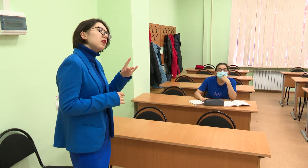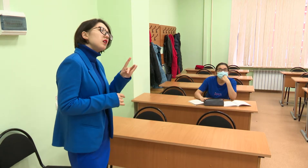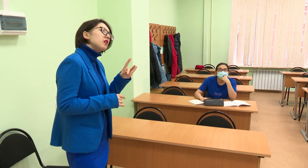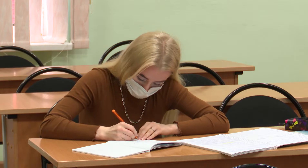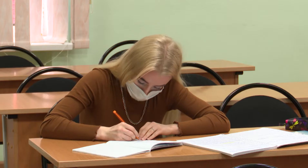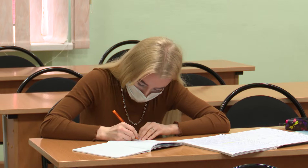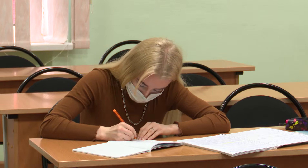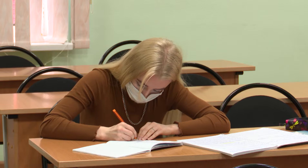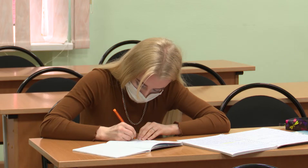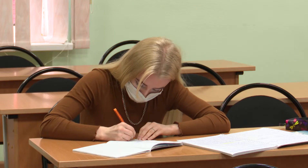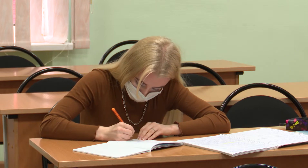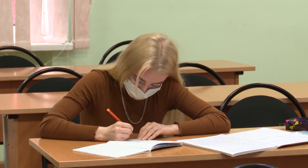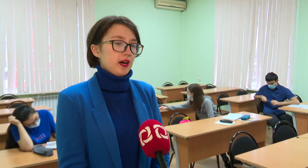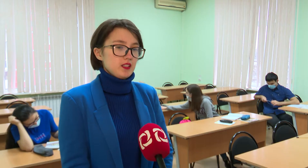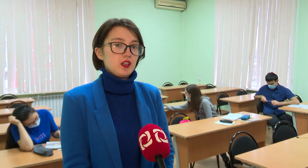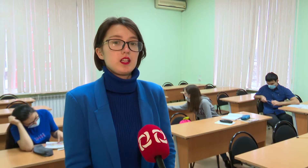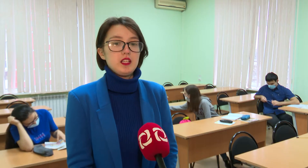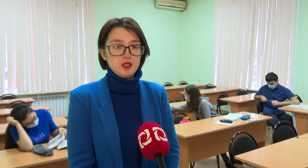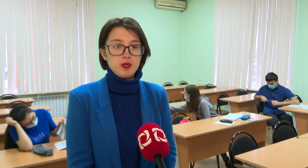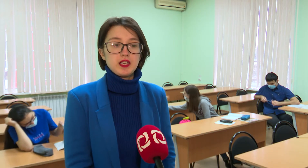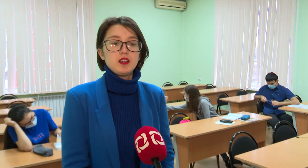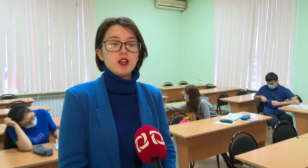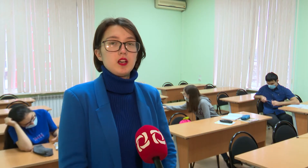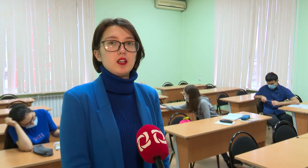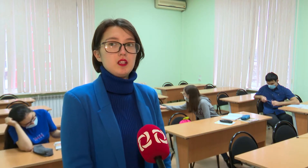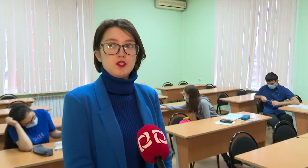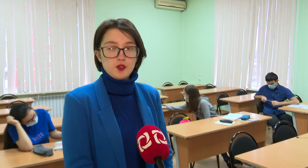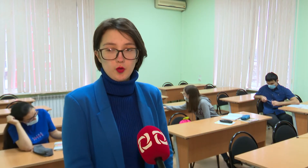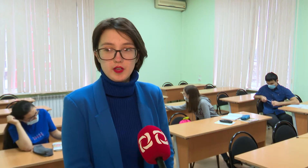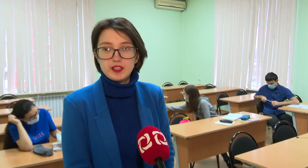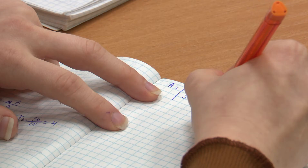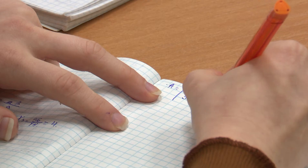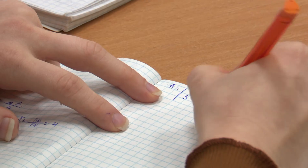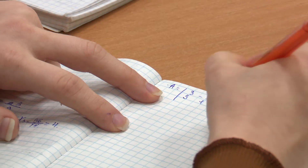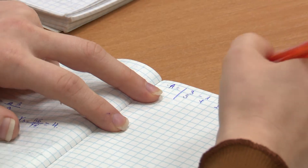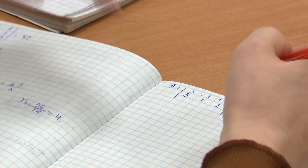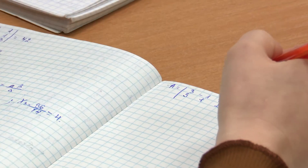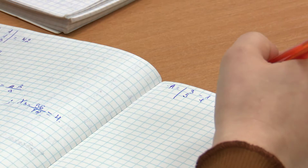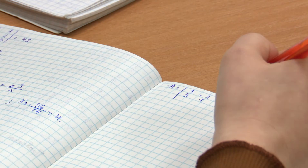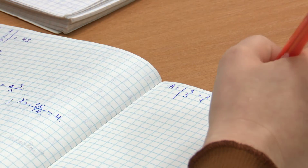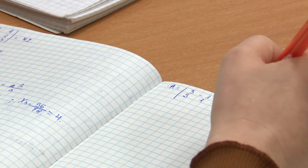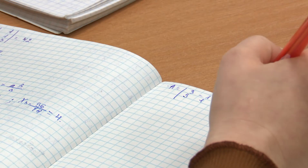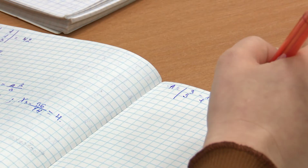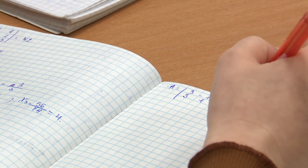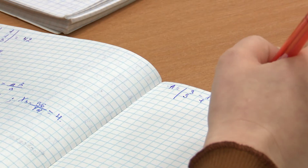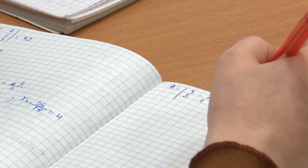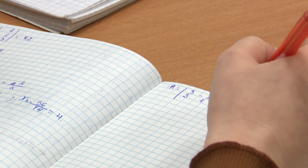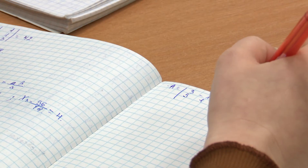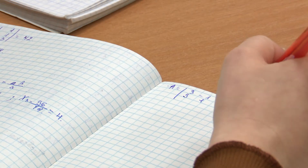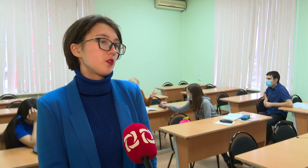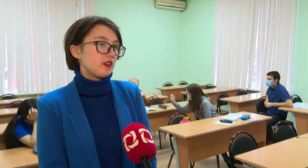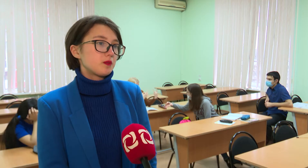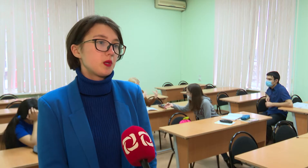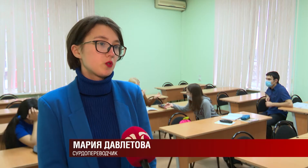изучают и сами переводчики. Математика, химия, история, философия. Сложнее всего,